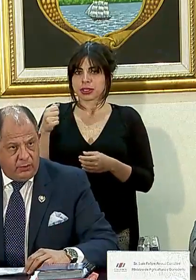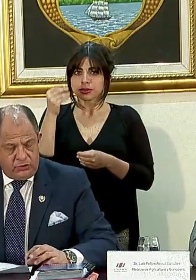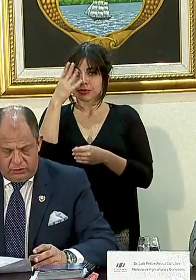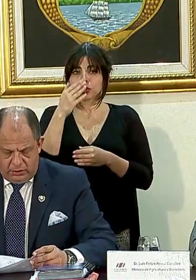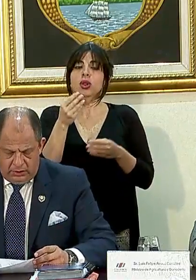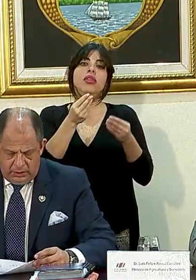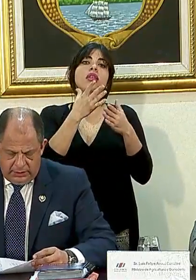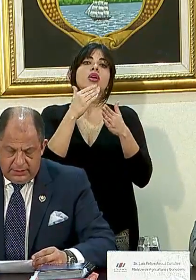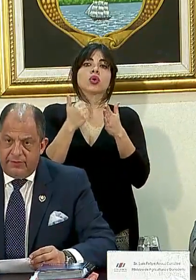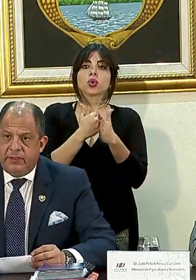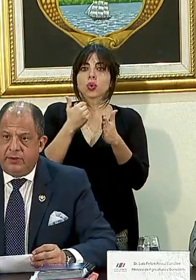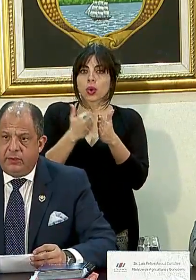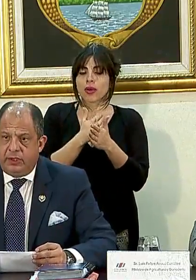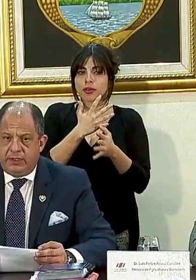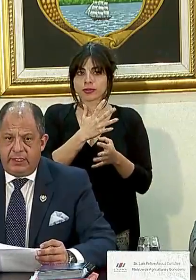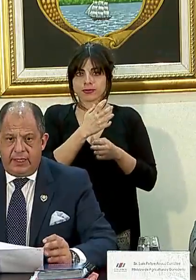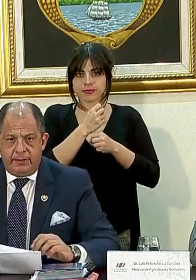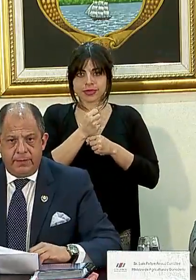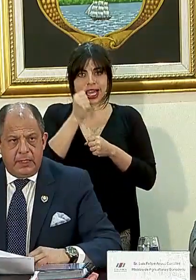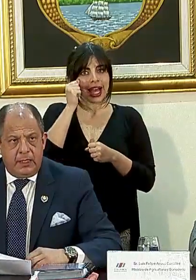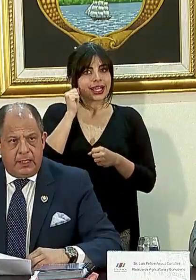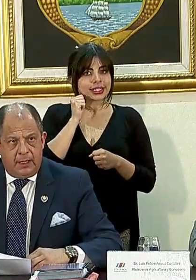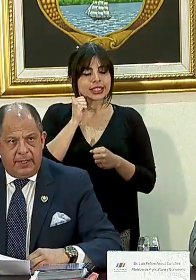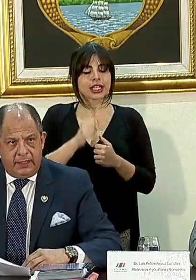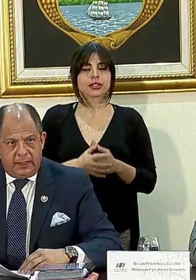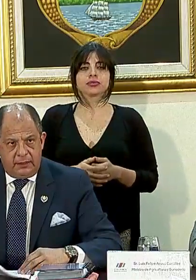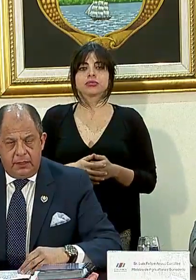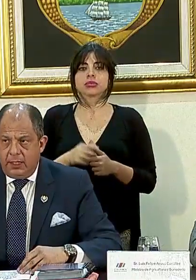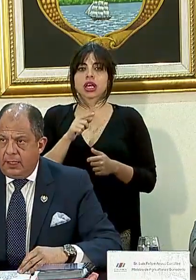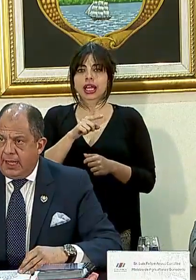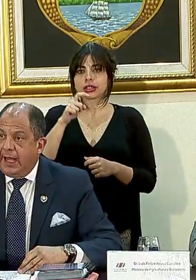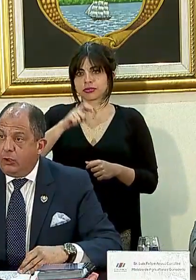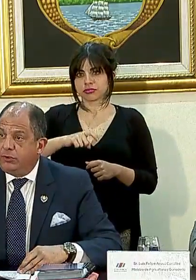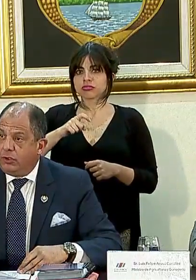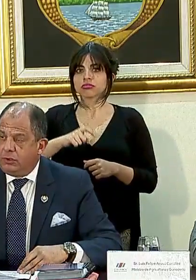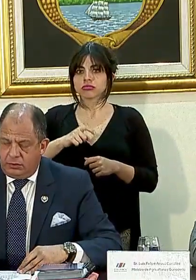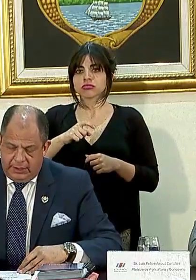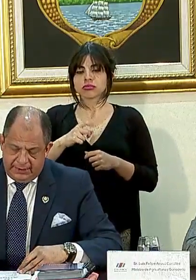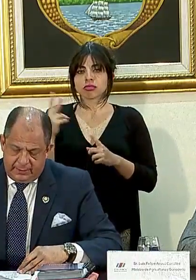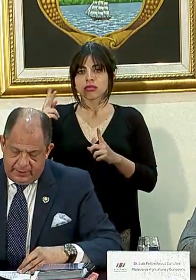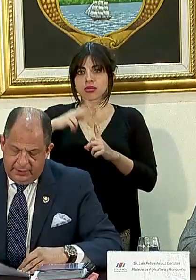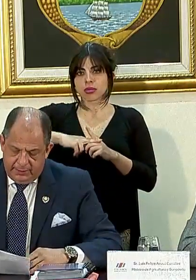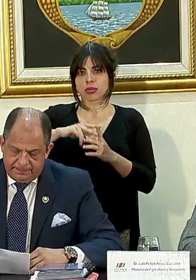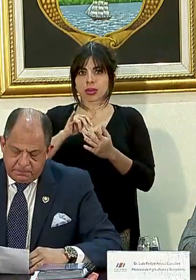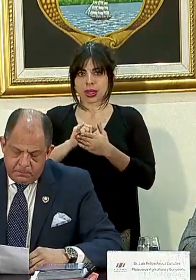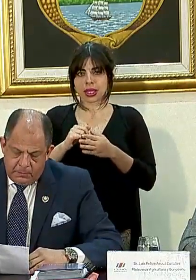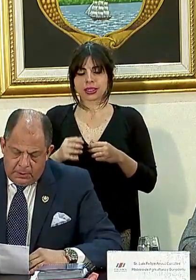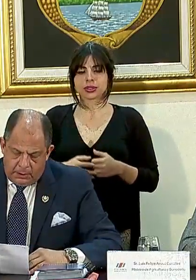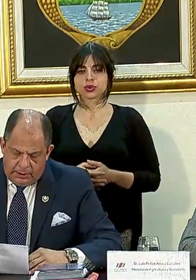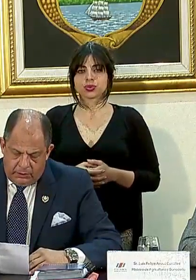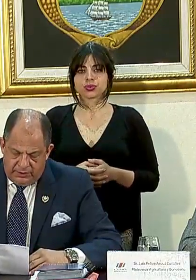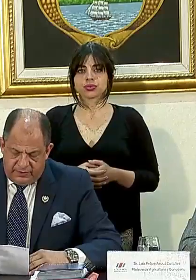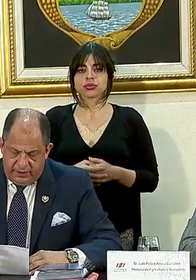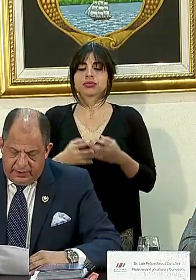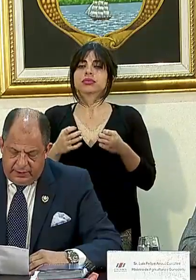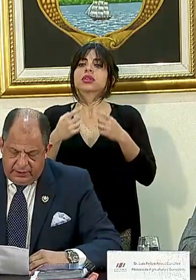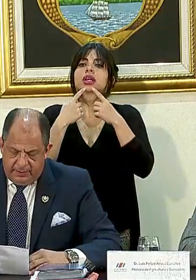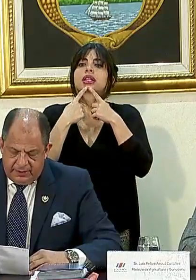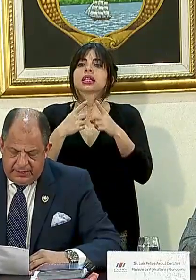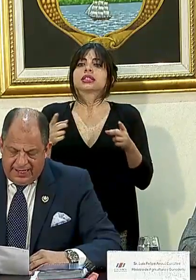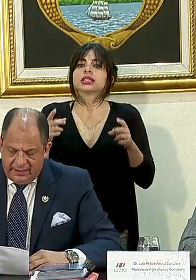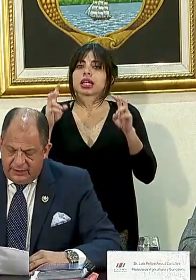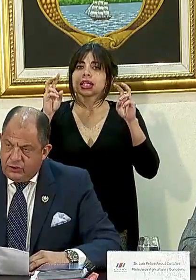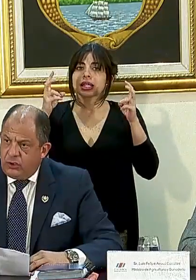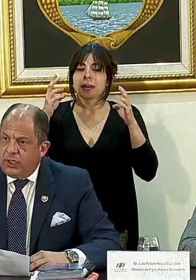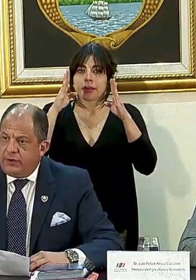datos nuevos que se han recibido desde ayer y que ameritan la adopción de esa medida. Quiero decir que en